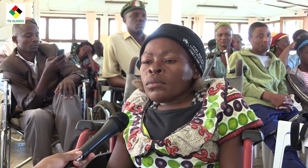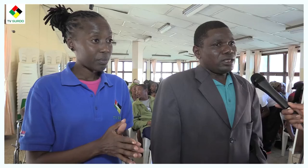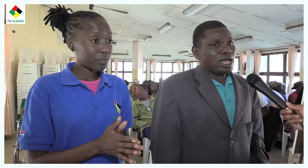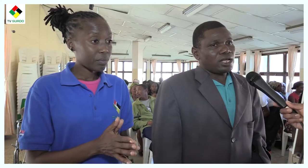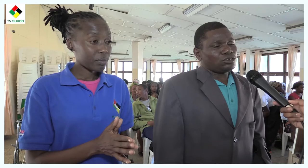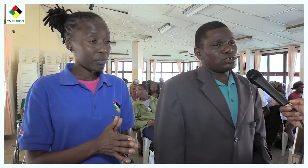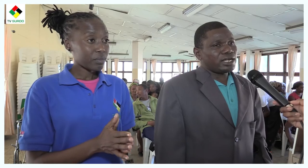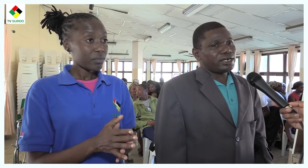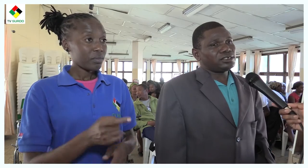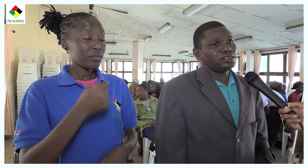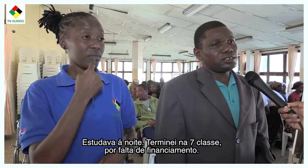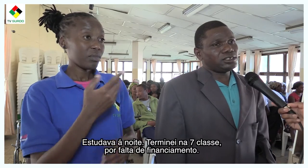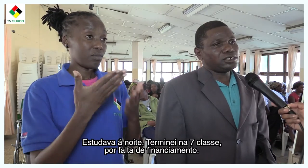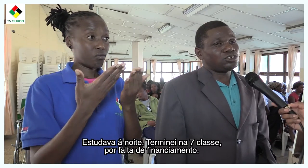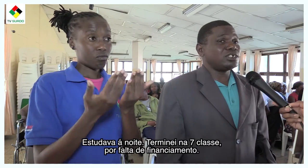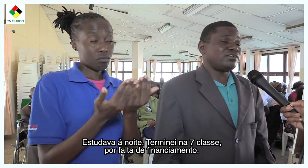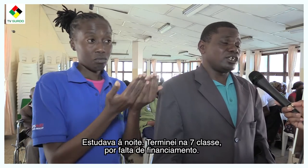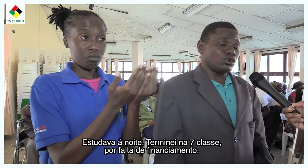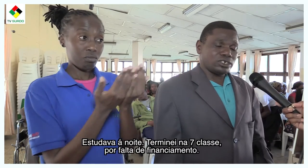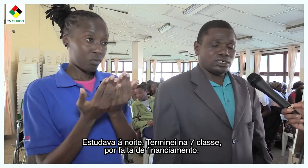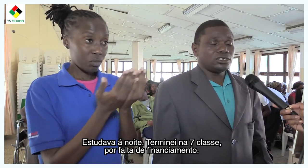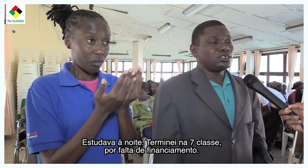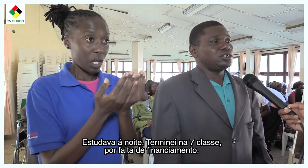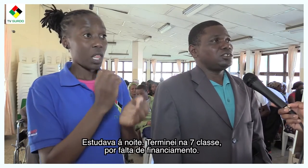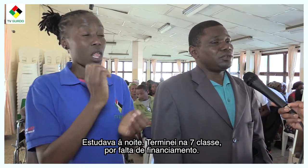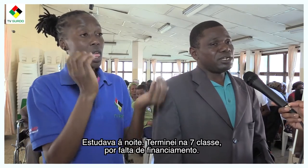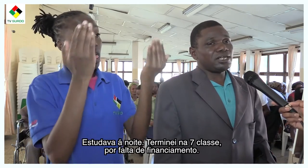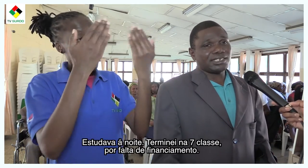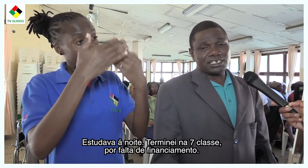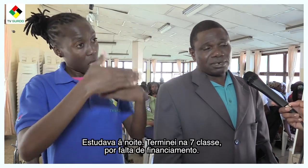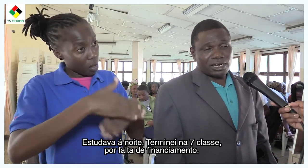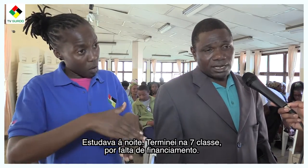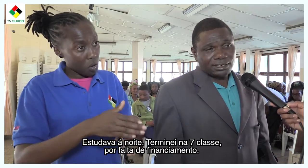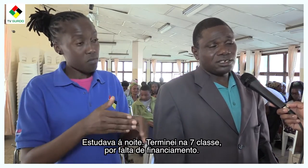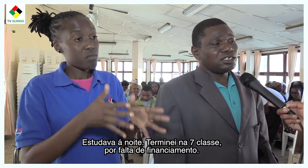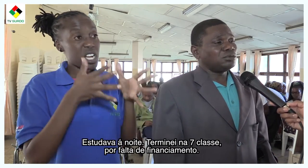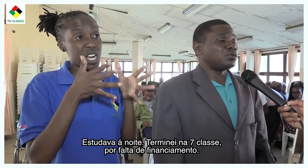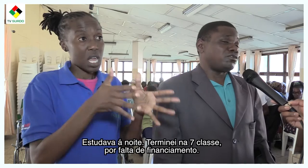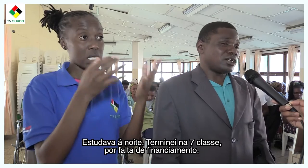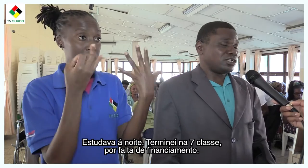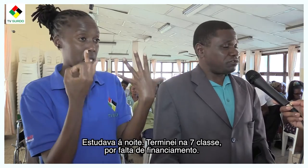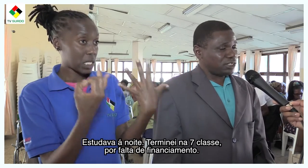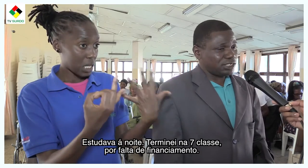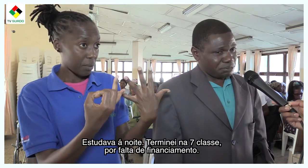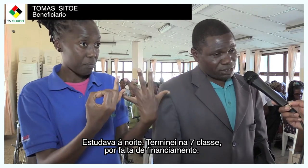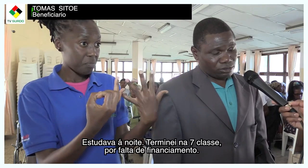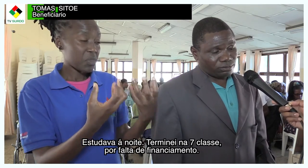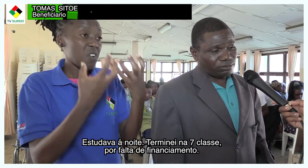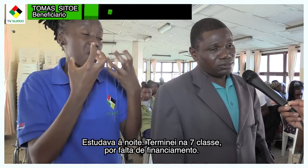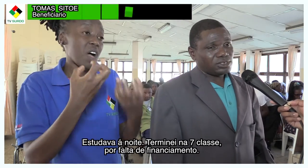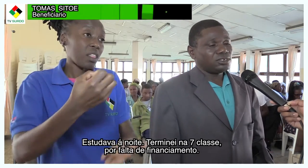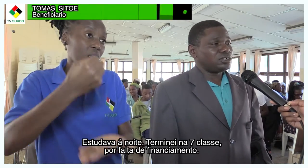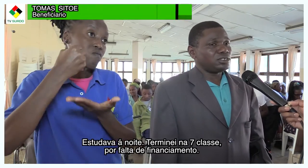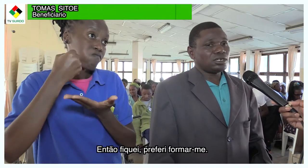Eu aprendi estudar. Estudava de noite, terminei na sétima classe por falta de financiamento.